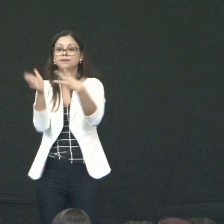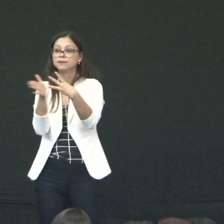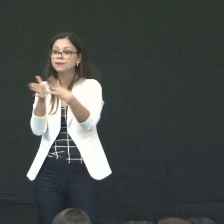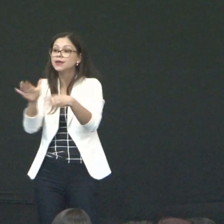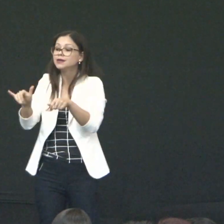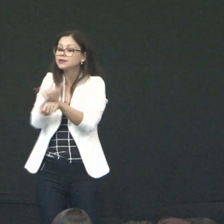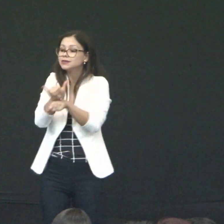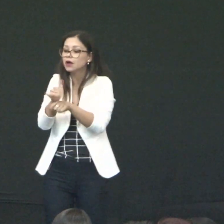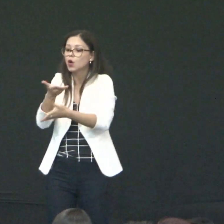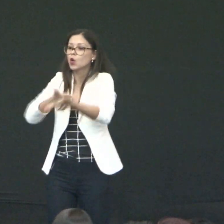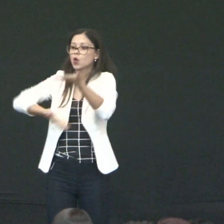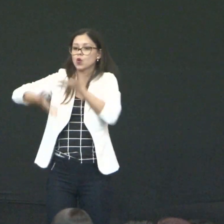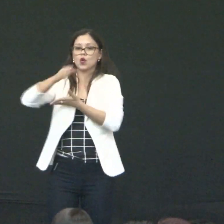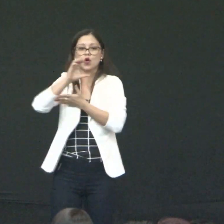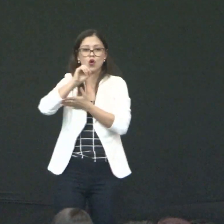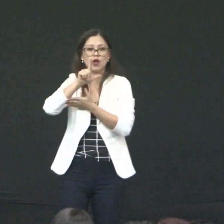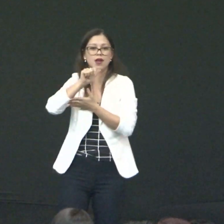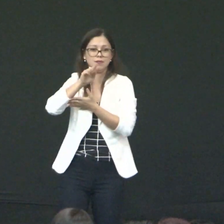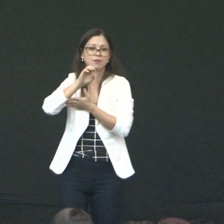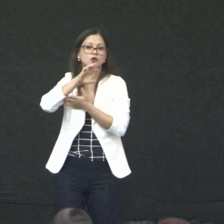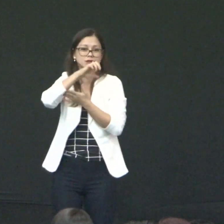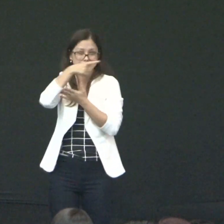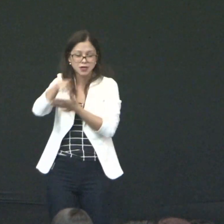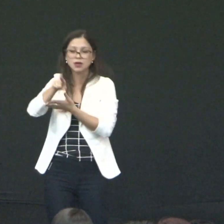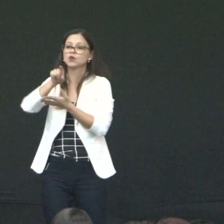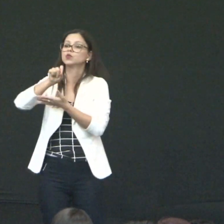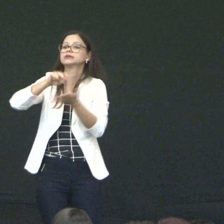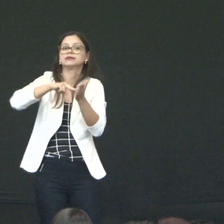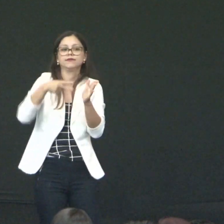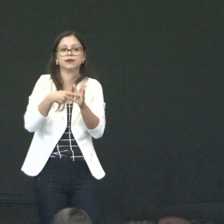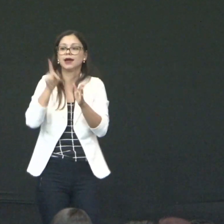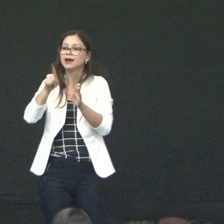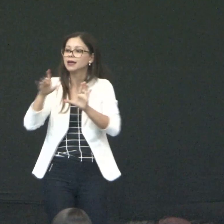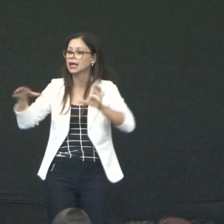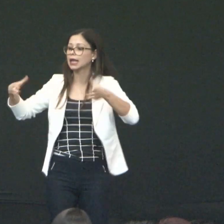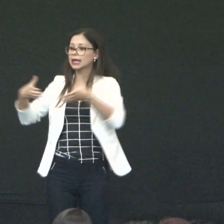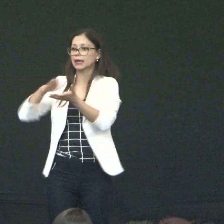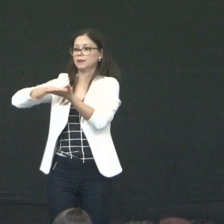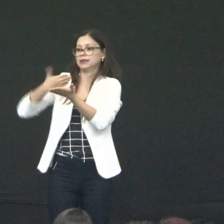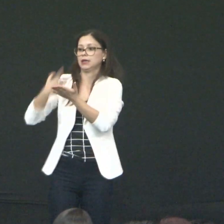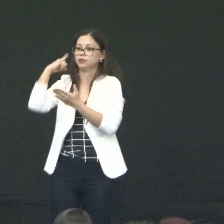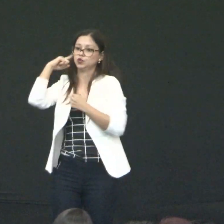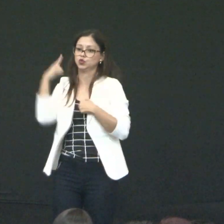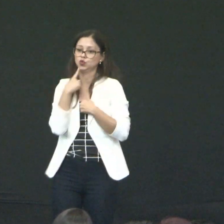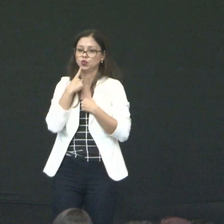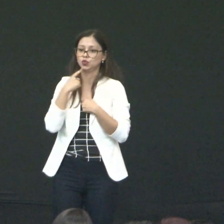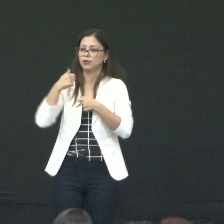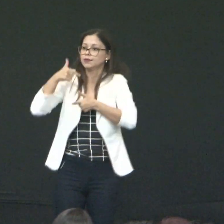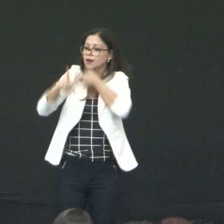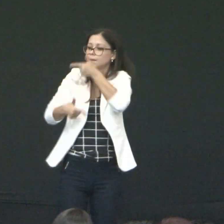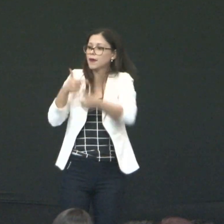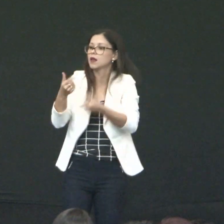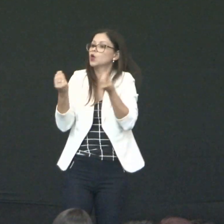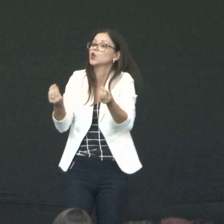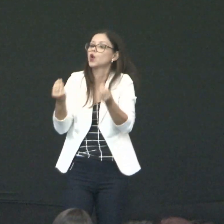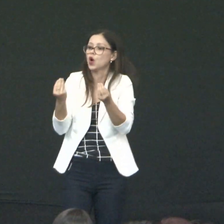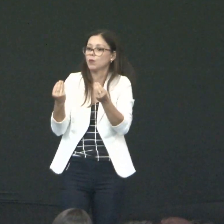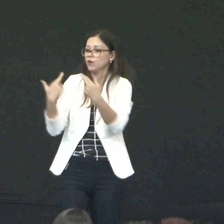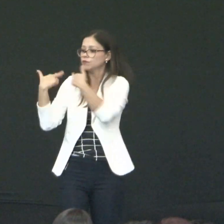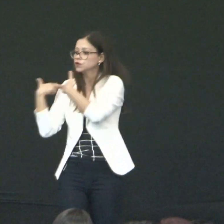de estratégias linguísticas para conseguir achar essa equivalência. E o terceiro ponto que eu